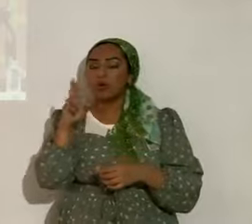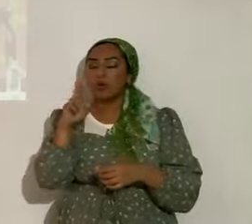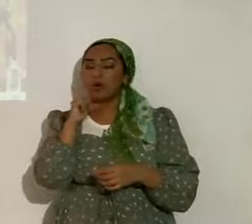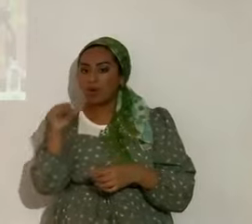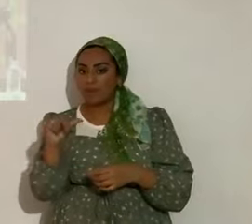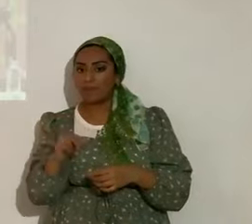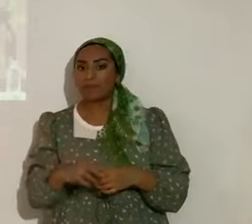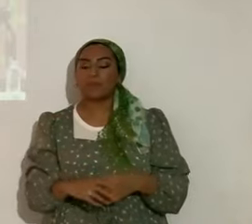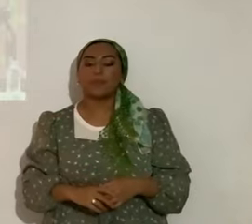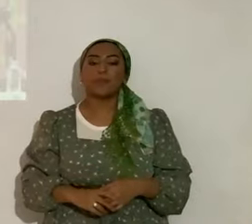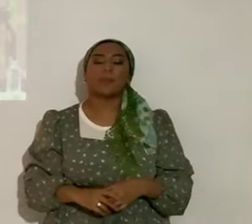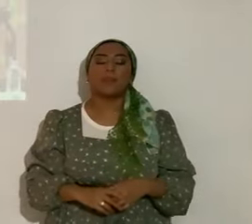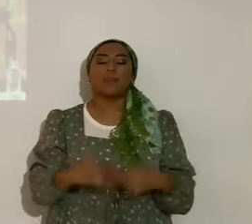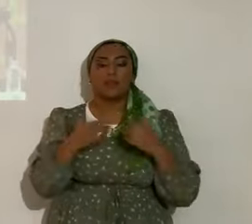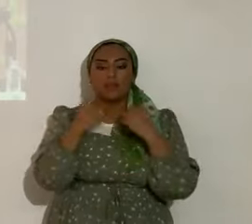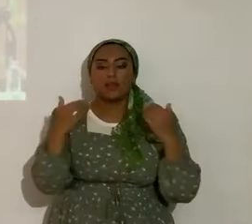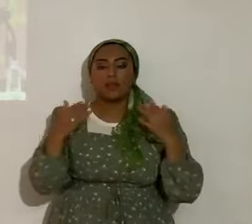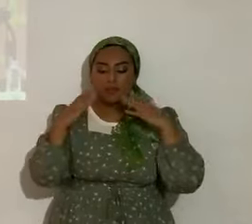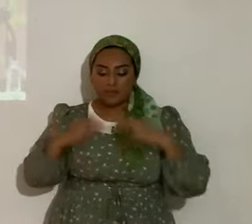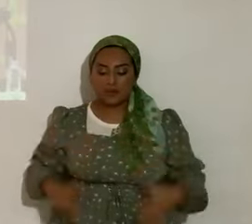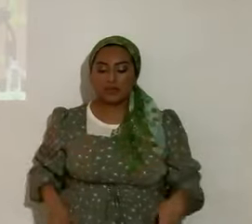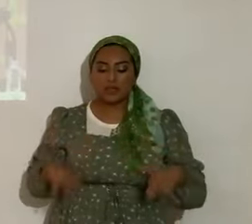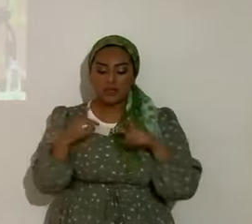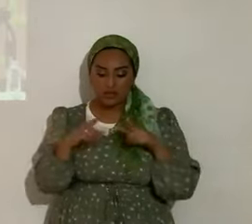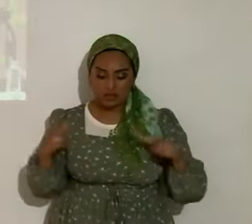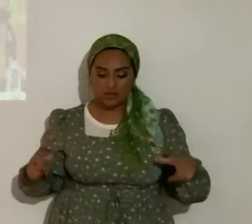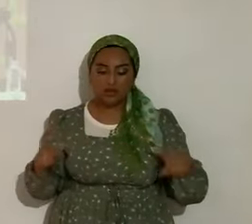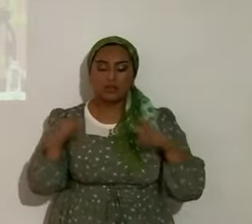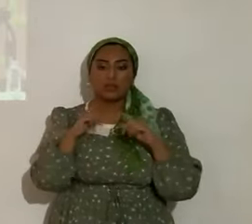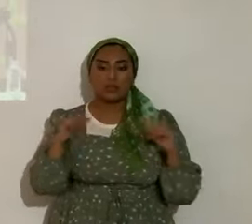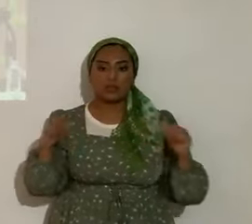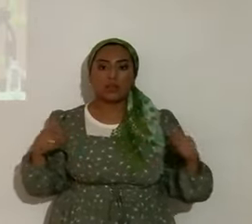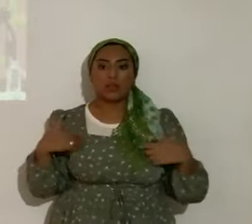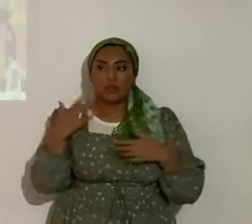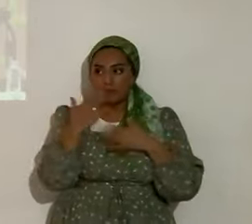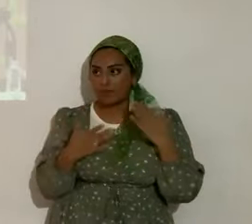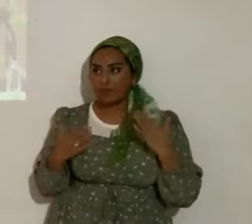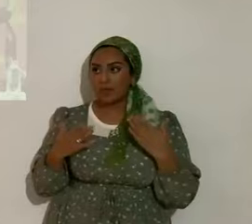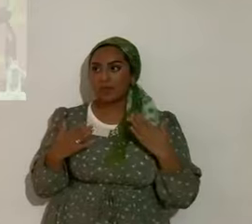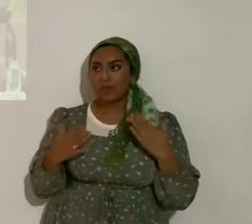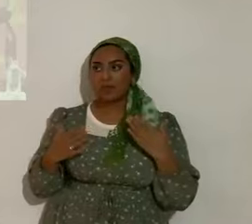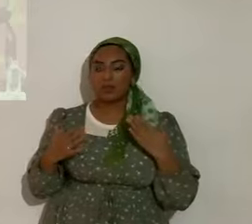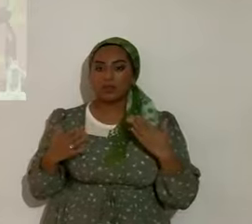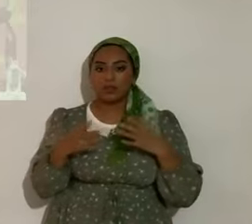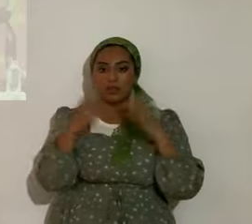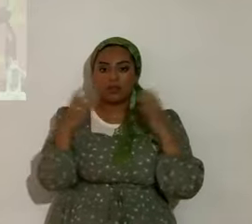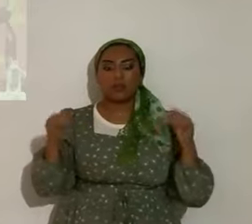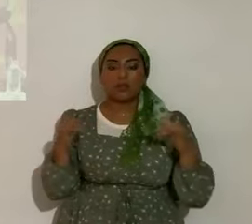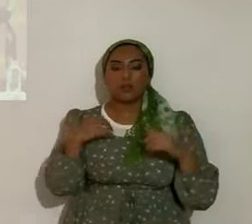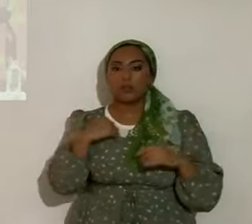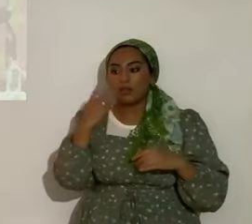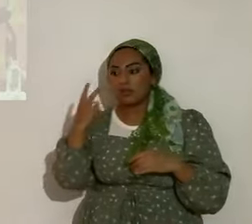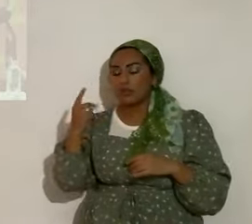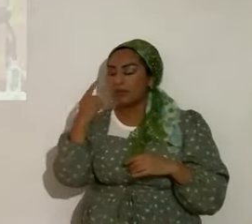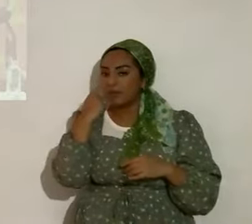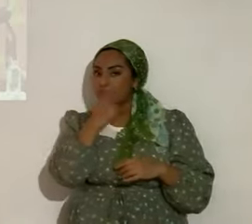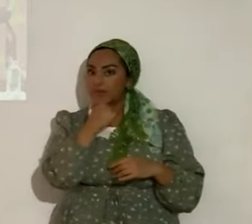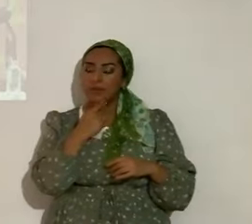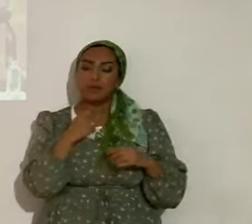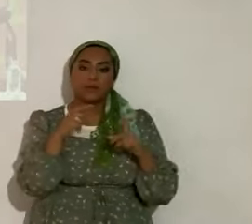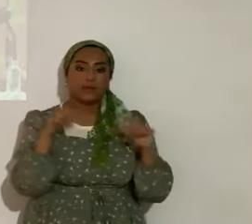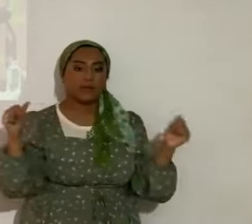o no, aparte del lenguaje corporal, etc. Hay cosas que delatan mucho, como la dilatación de la pupila, etc.